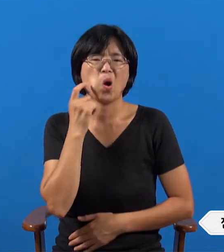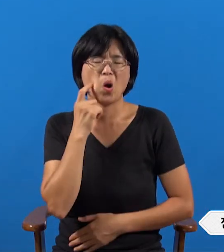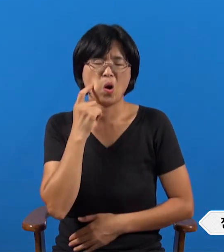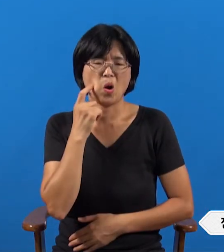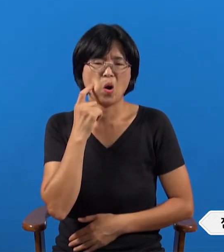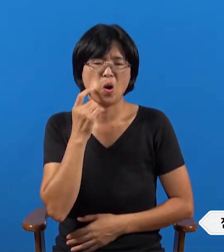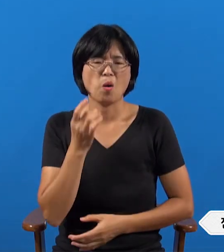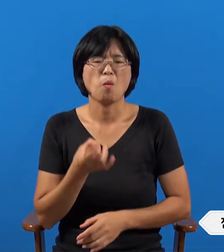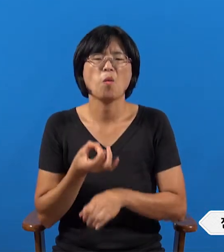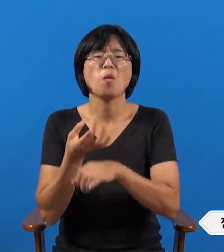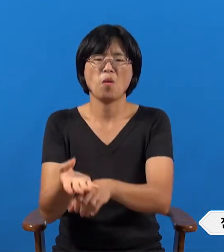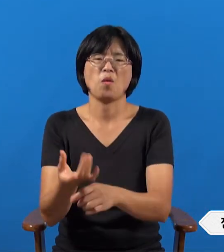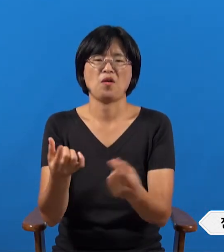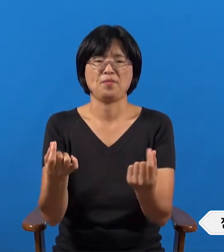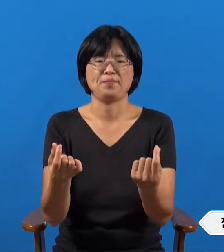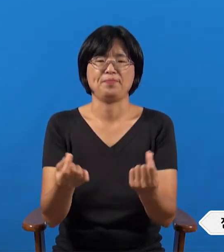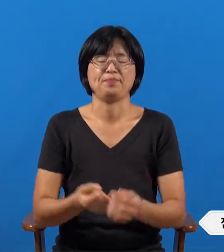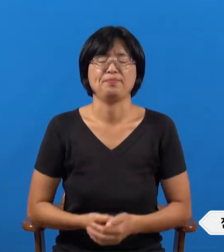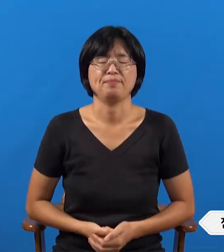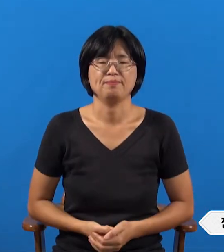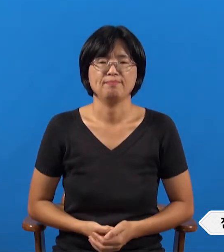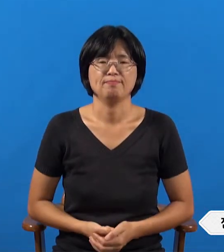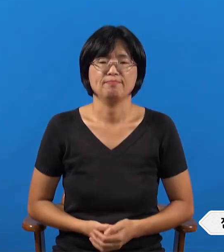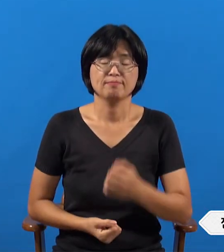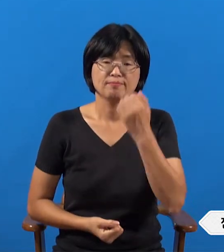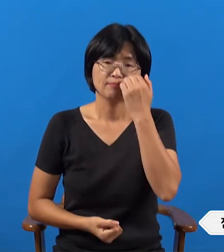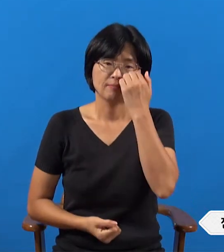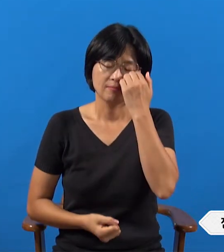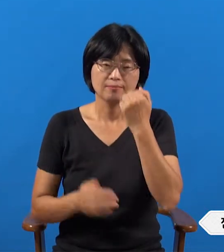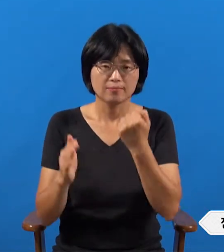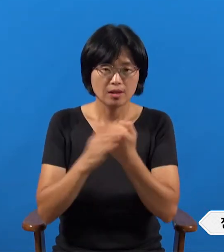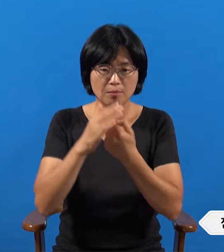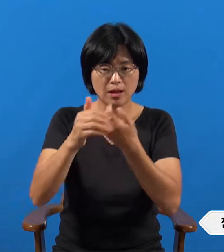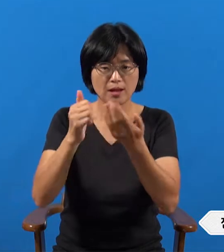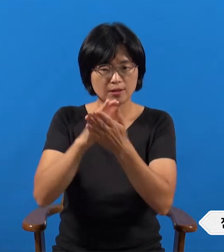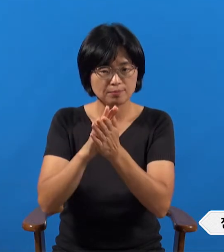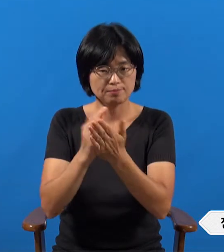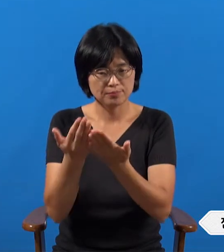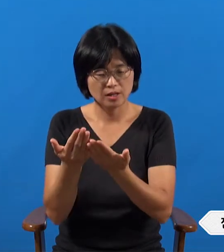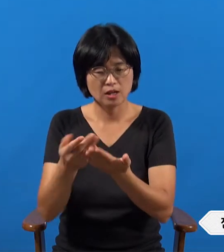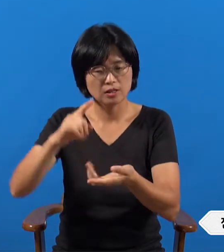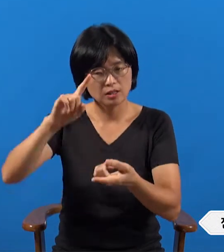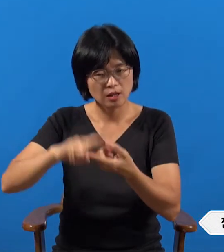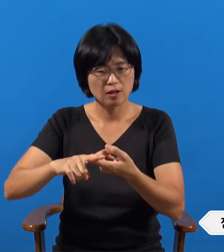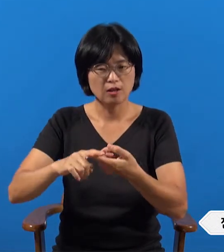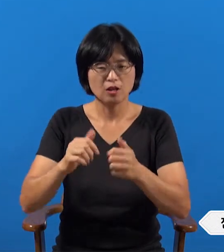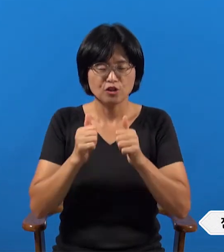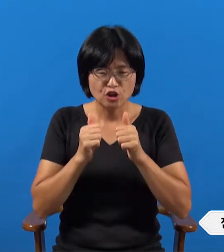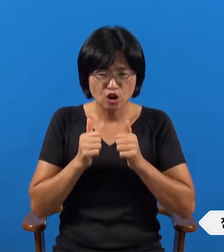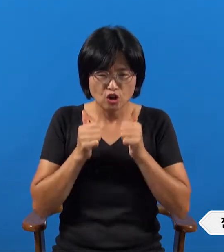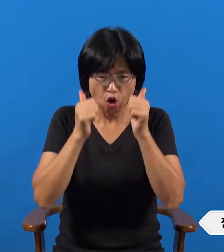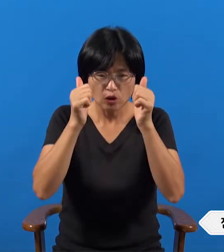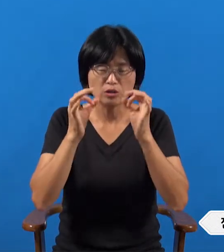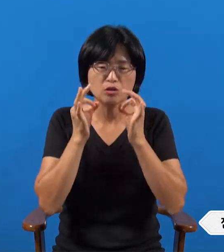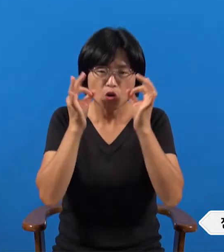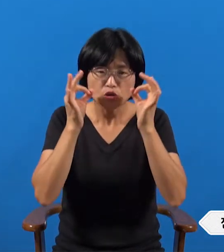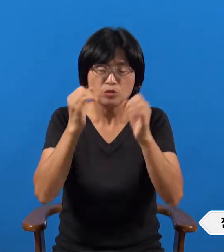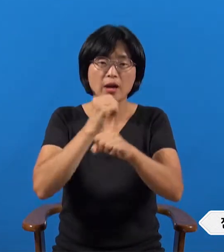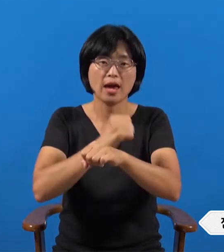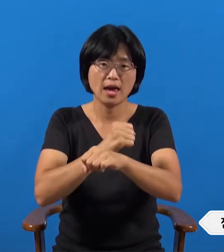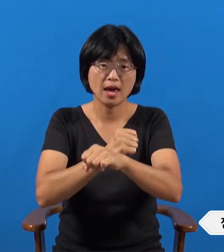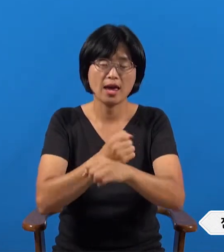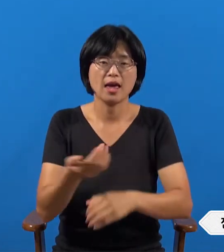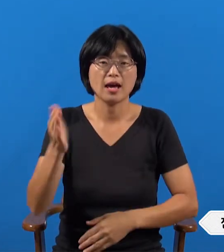말씀하고 있습니다. 다시 말하면 우리가 아무리 성경적으로 열심히 모든 것들을 잘하고 있다